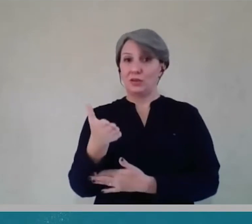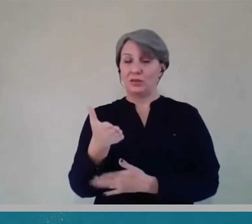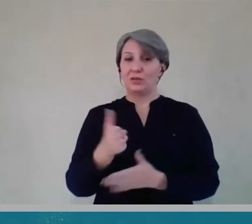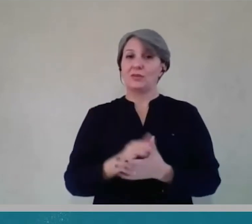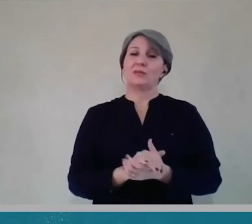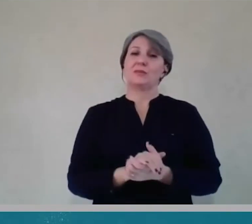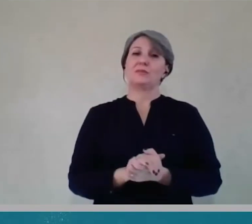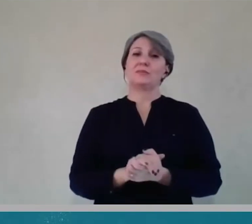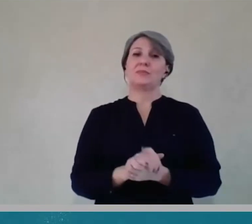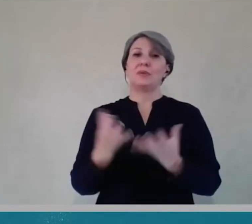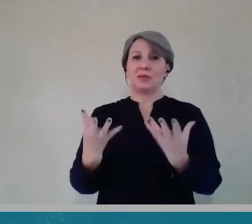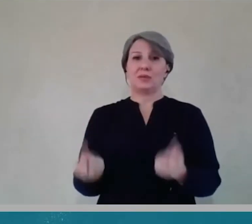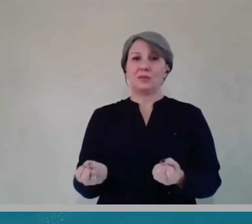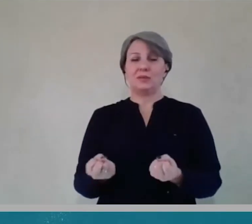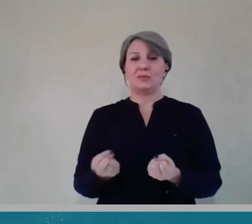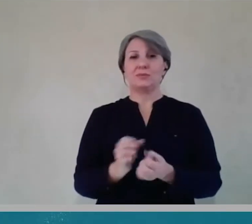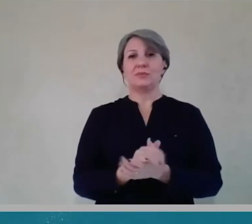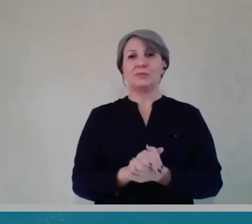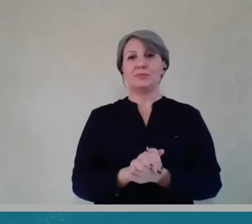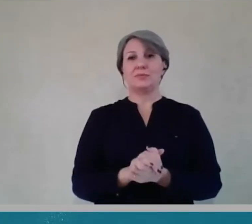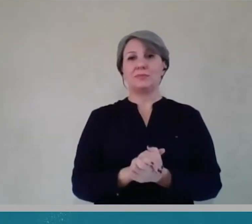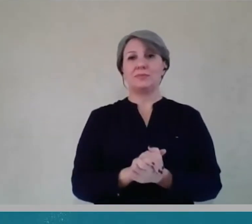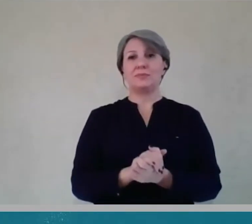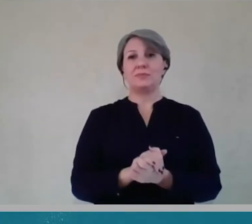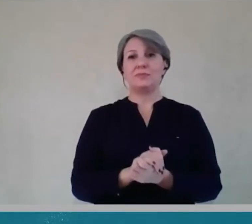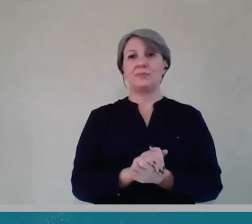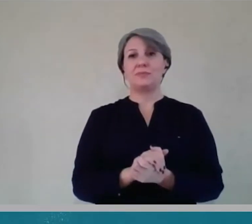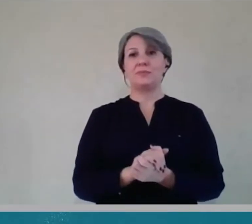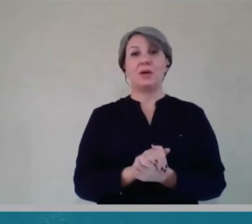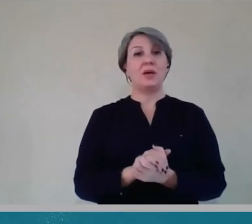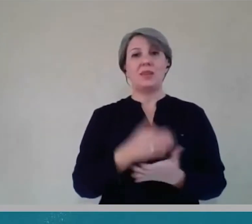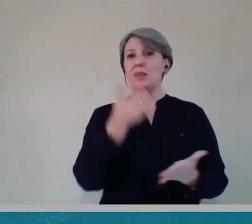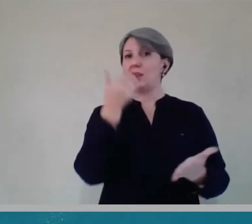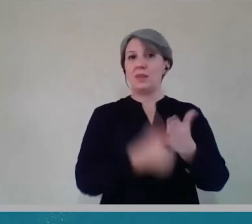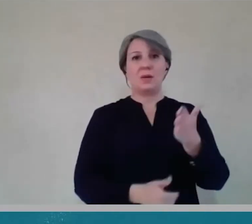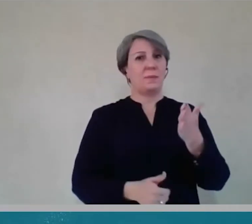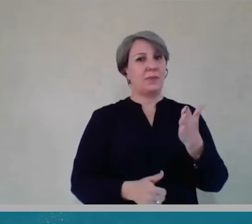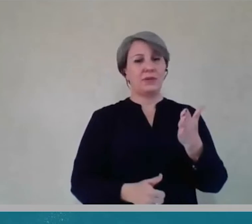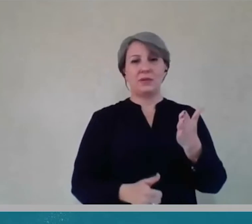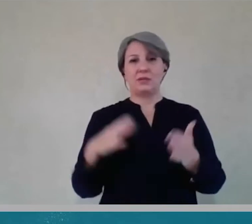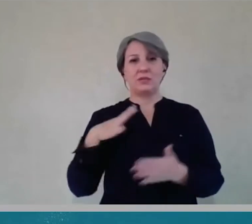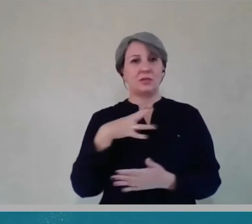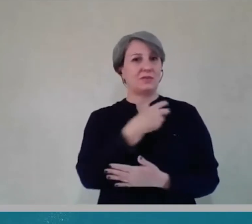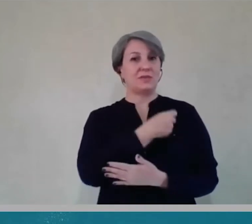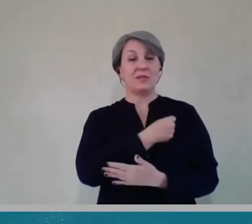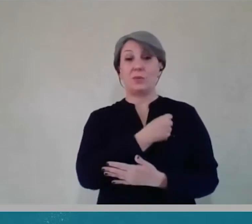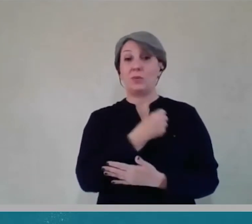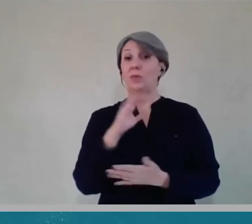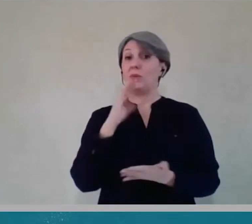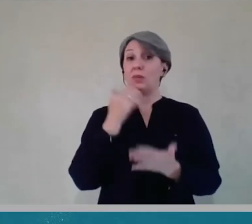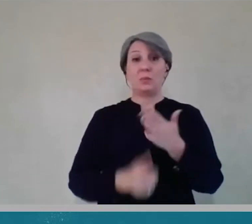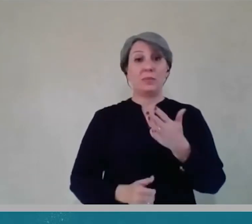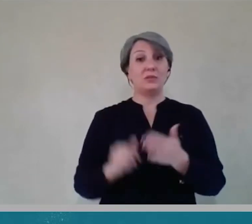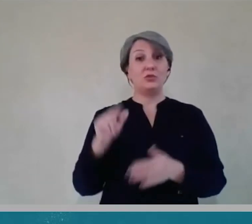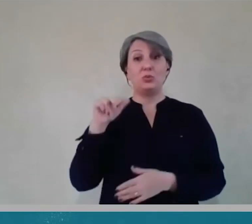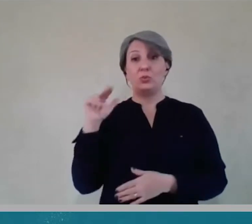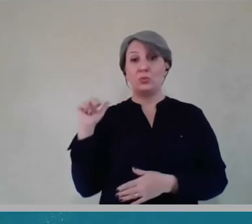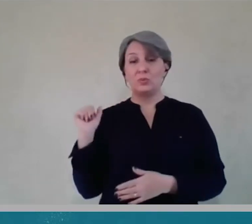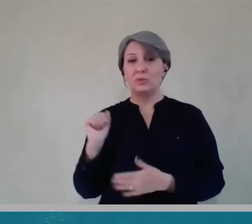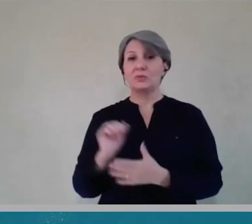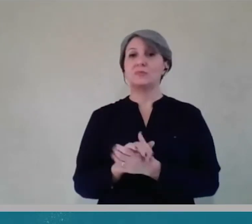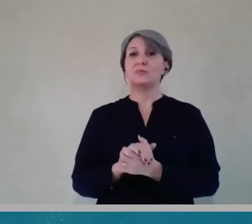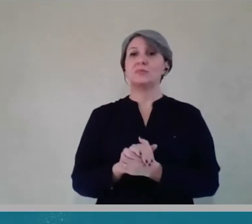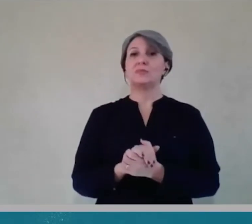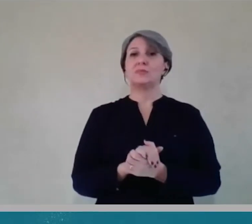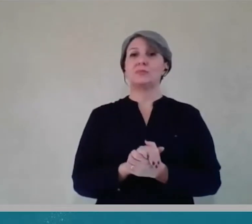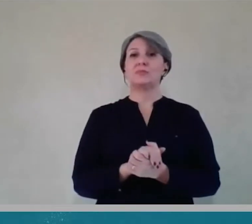Né? Existe um entendimento errado que alguém que foi regenerado pelo Espírito, alguém que nasceu